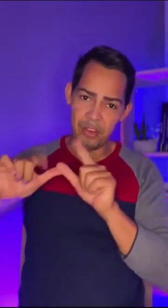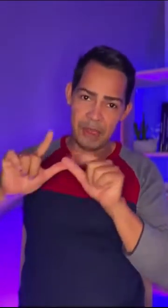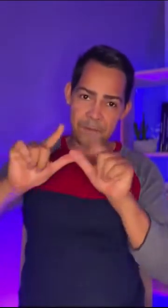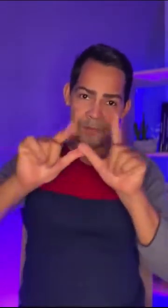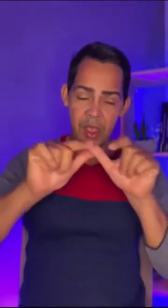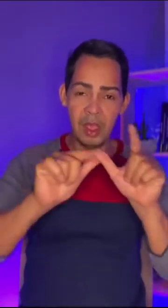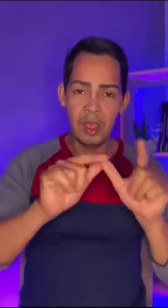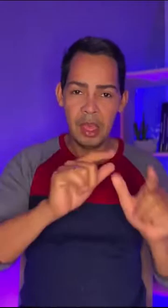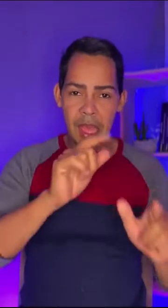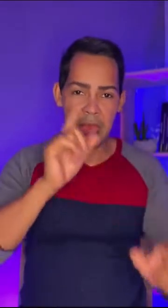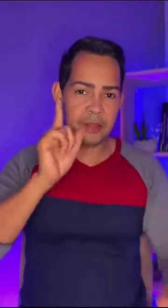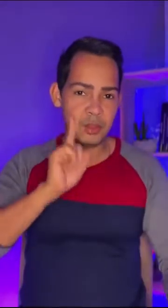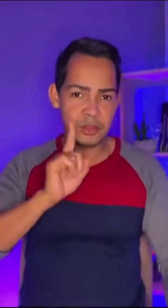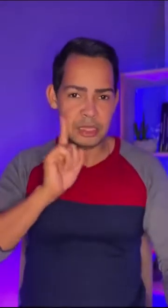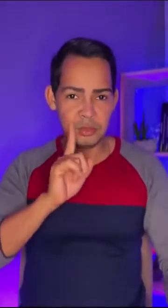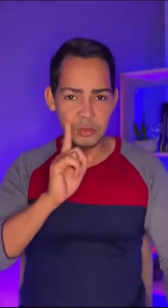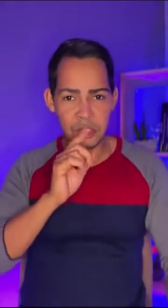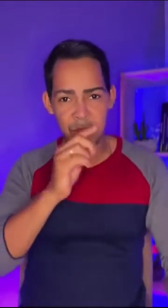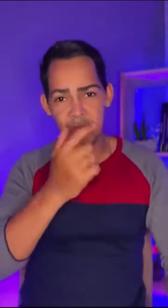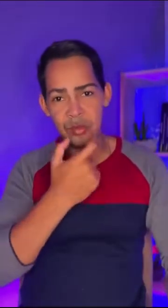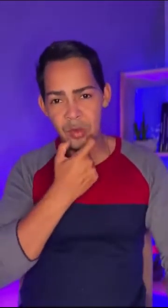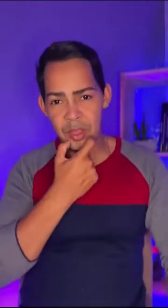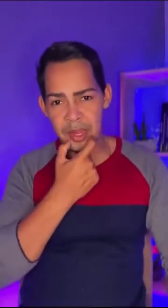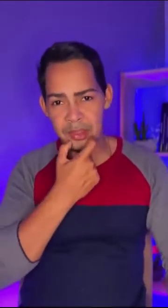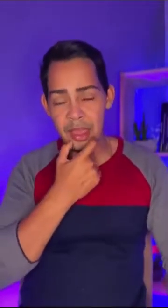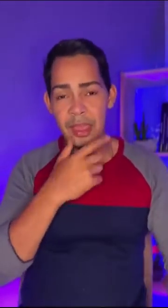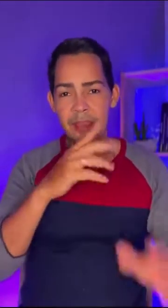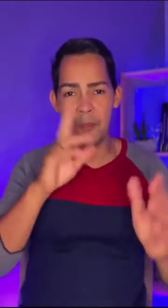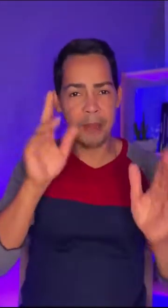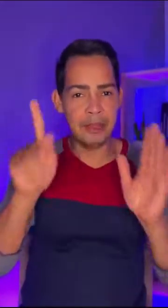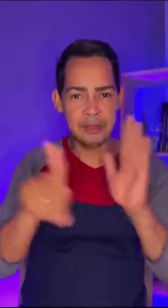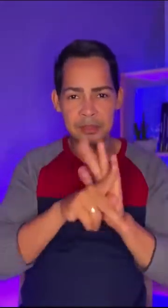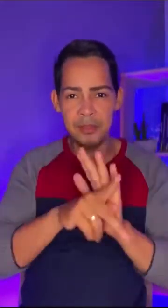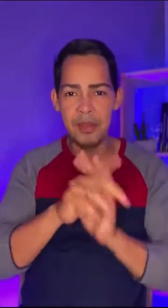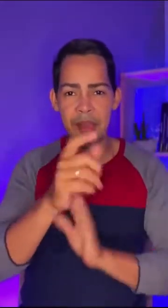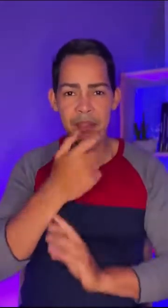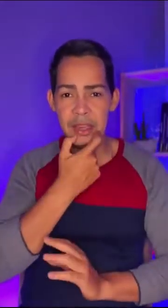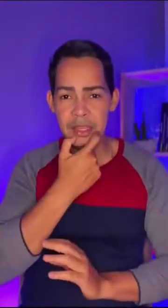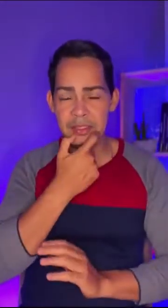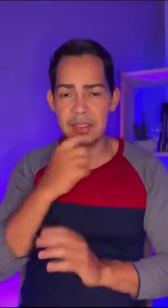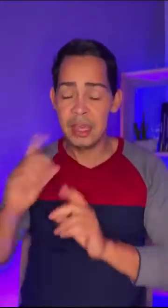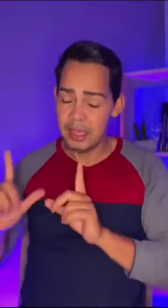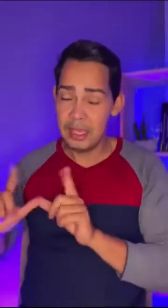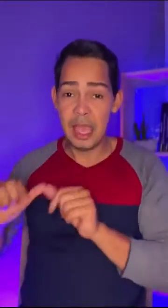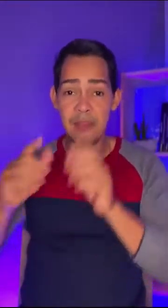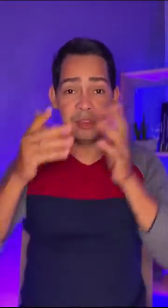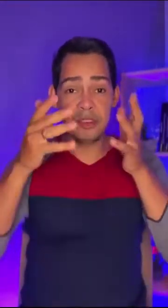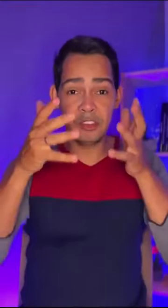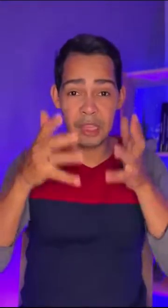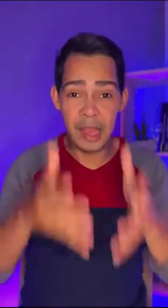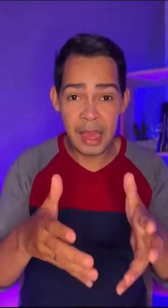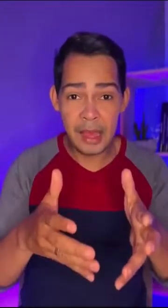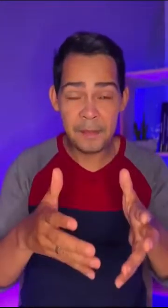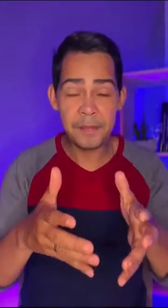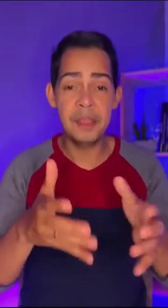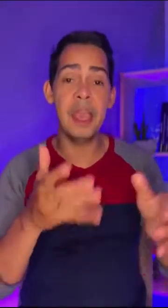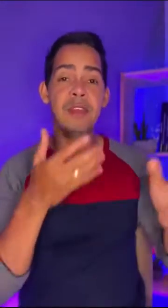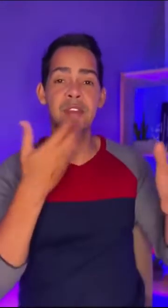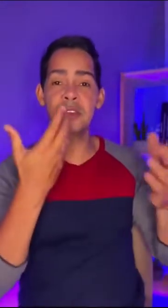viajar até os Estados Unidos ou Inglaterra, que é um país que fala inglês, e aí você vai chegar lá e aí você